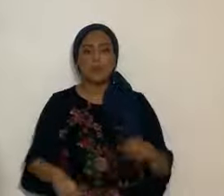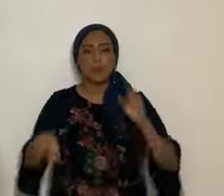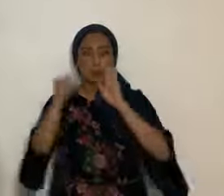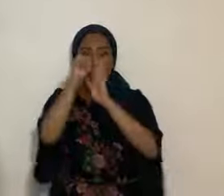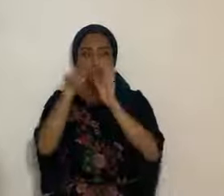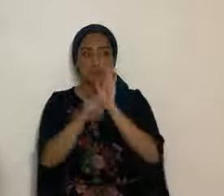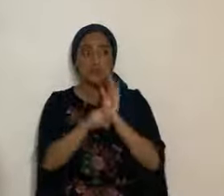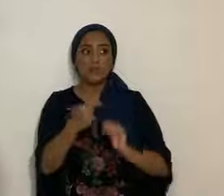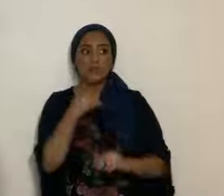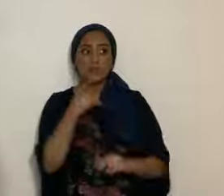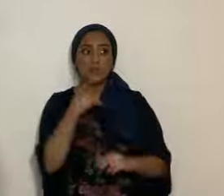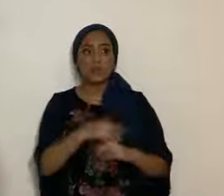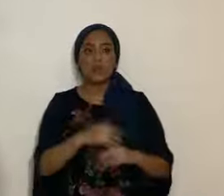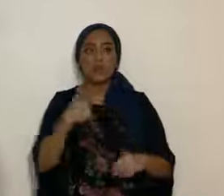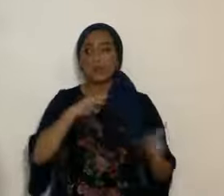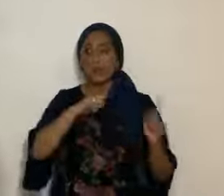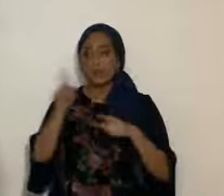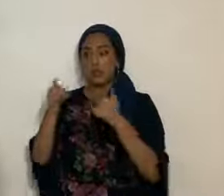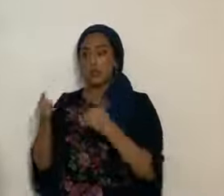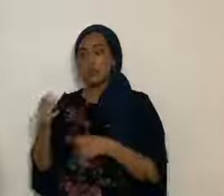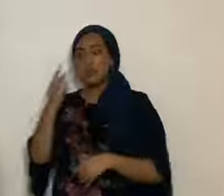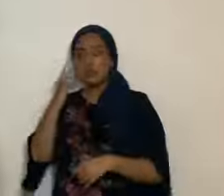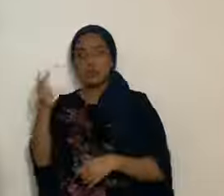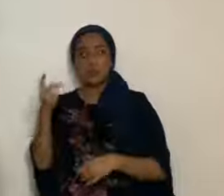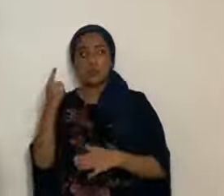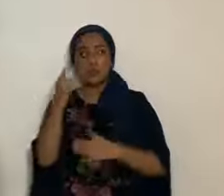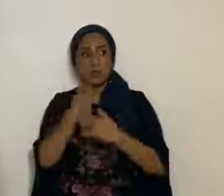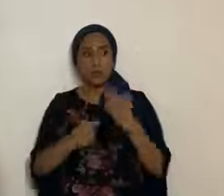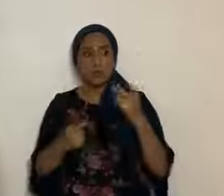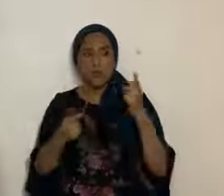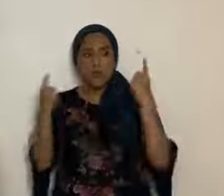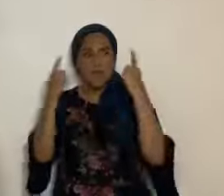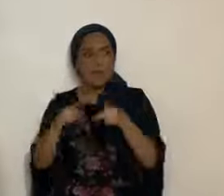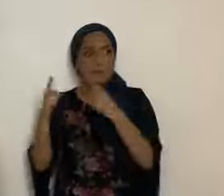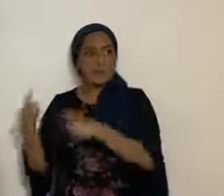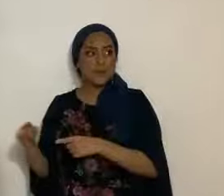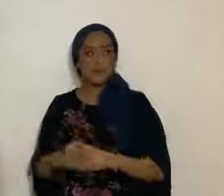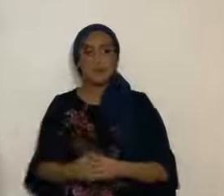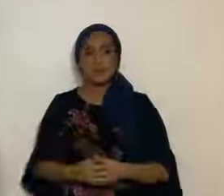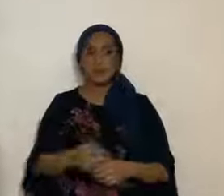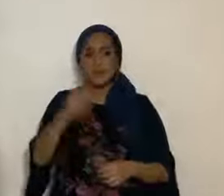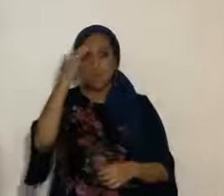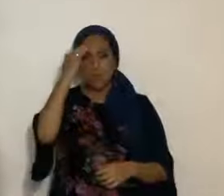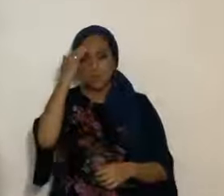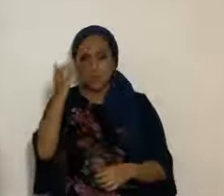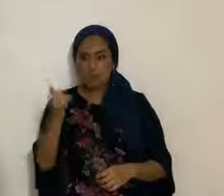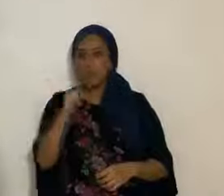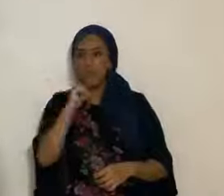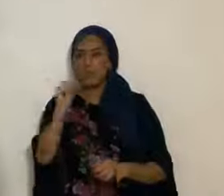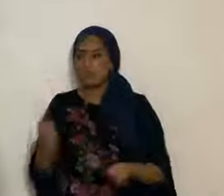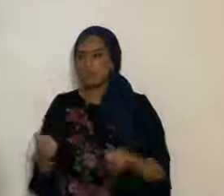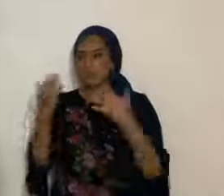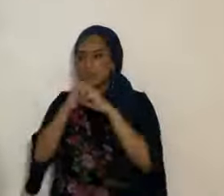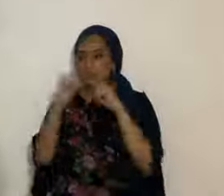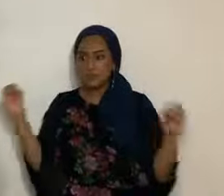dijo: iré yo ahora y veré qué es esta grande visión. ¿Por qué causa la zarza no se quema?